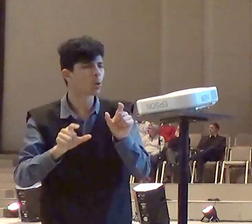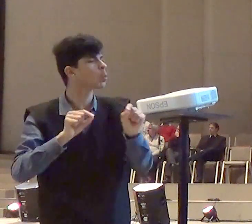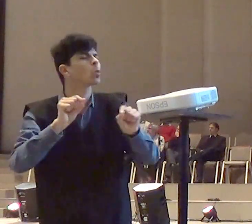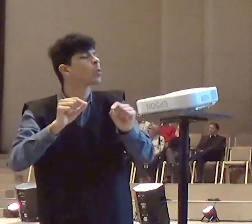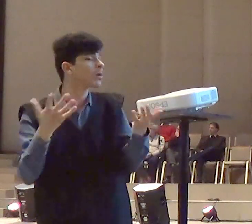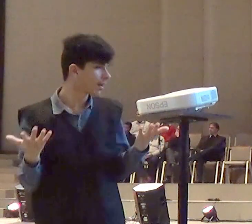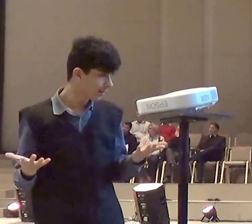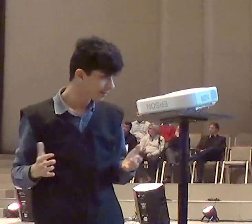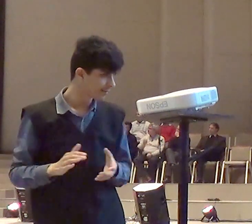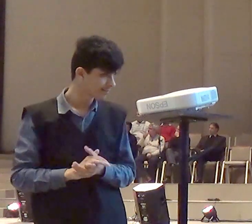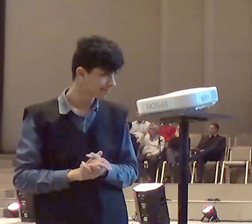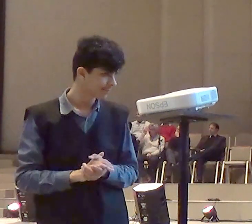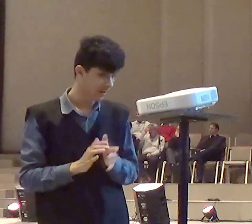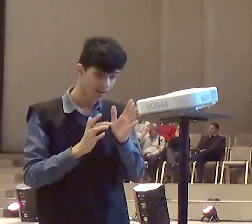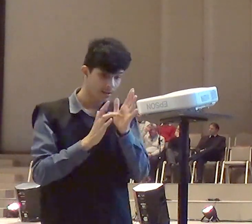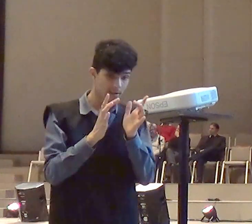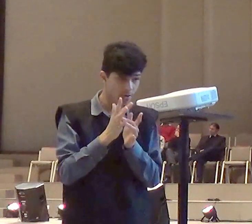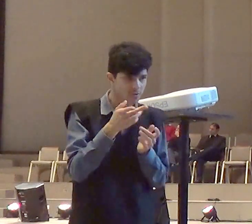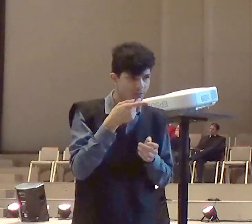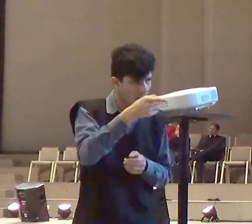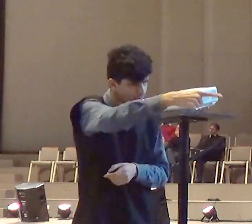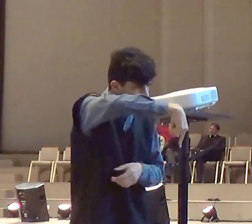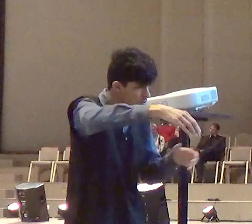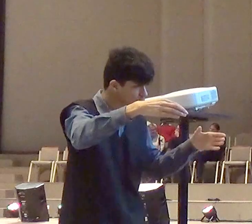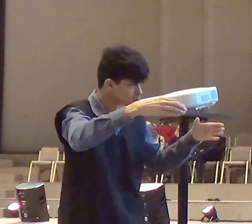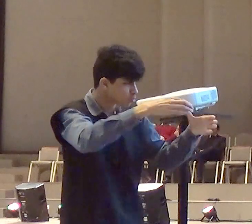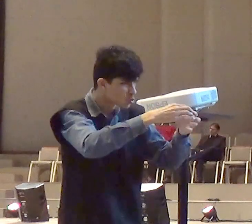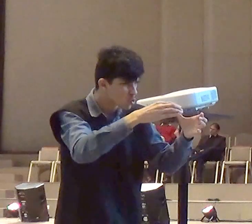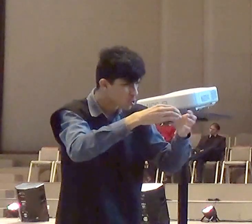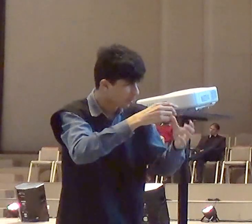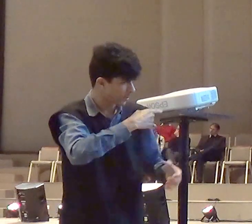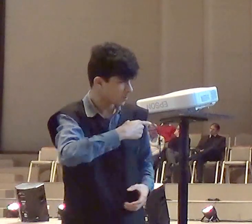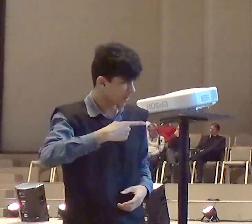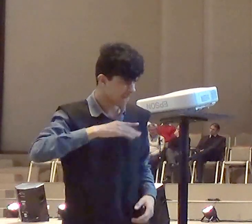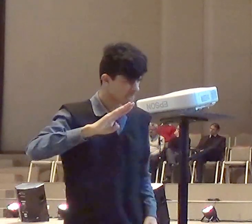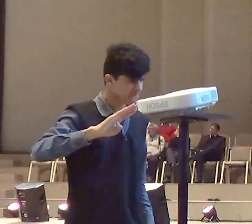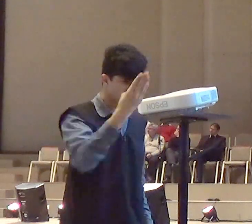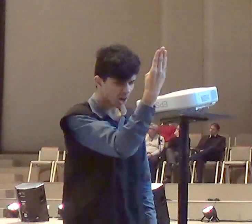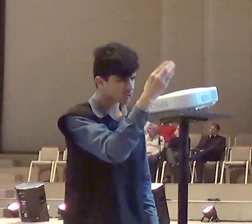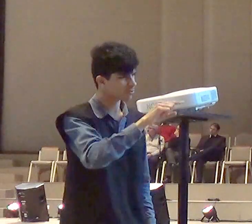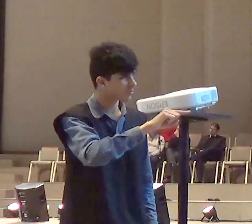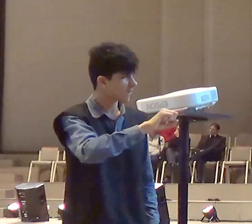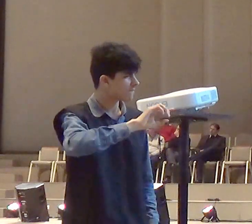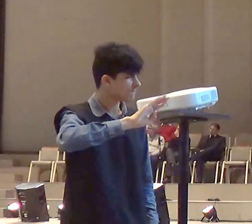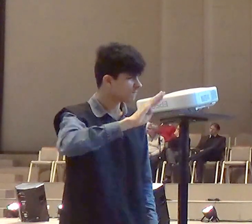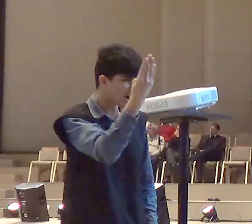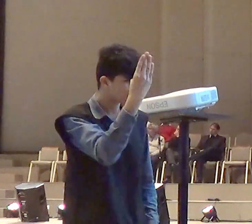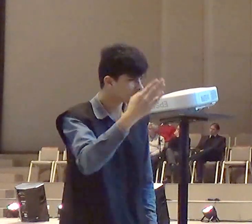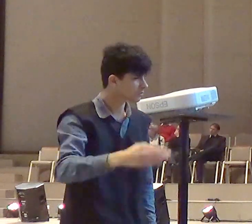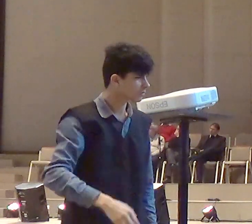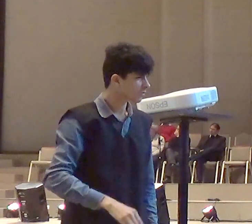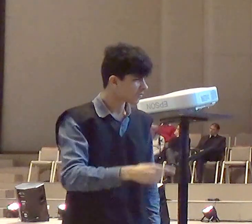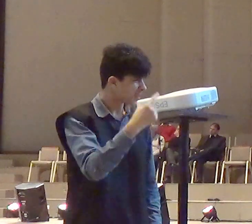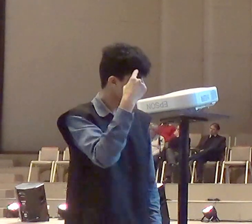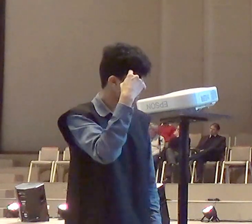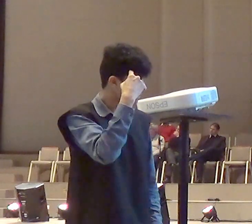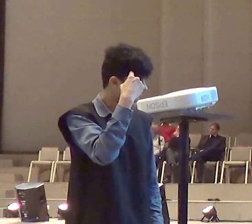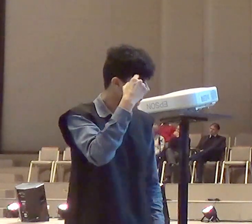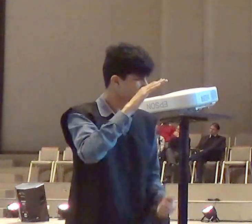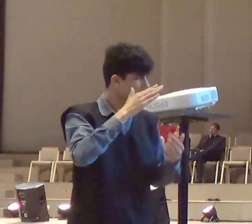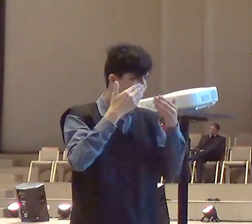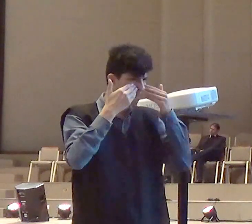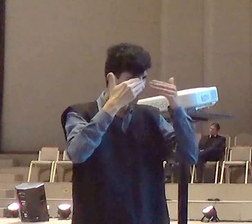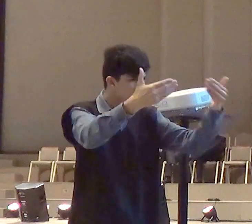ninhada de cobras venenosas como é que vocês podem dizer coisas boas se são maus